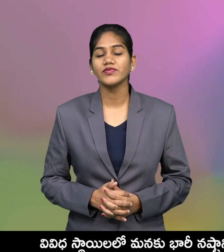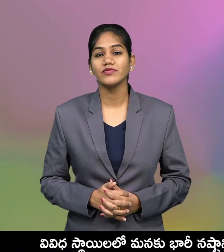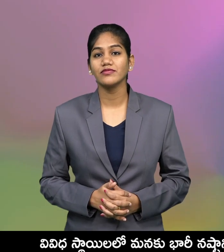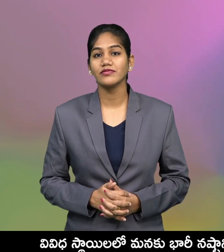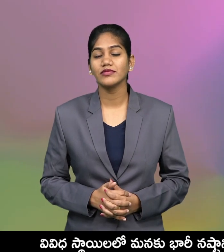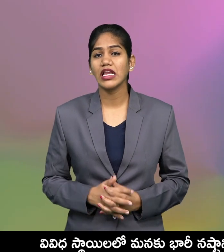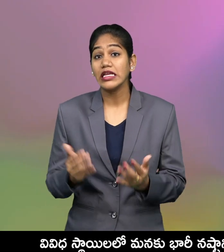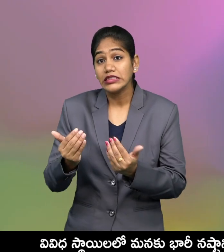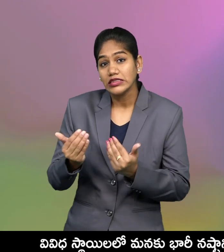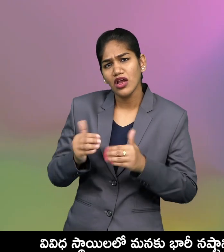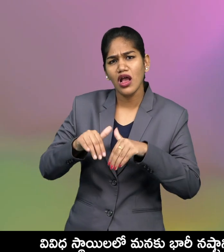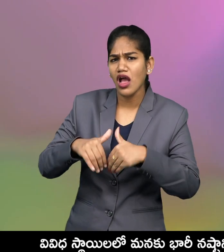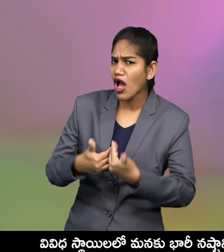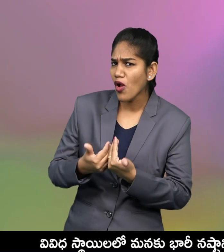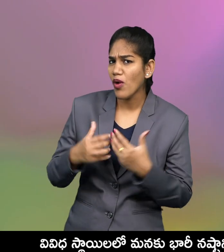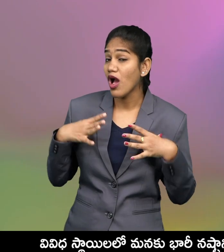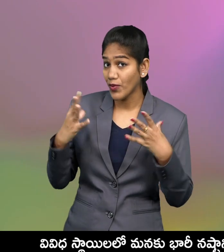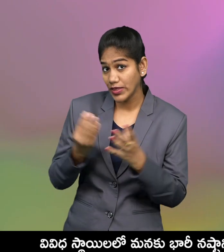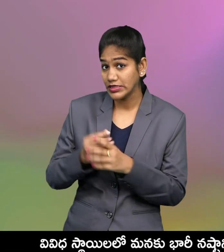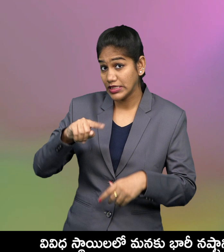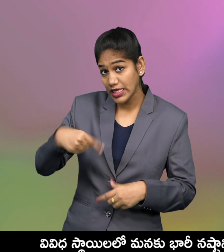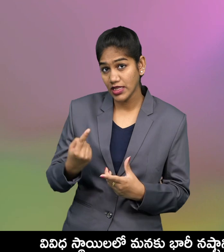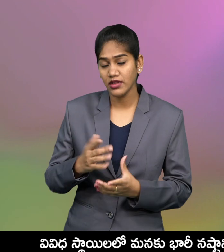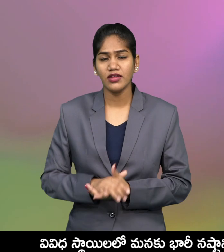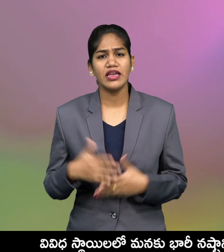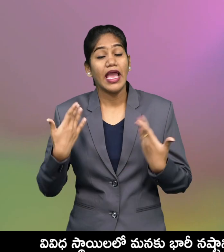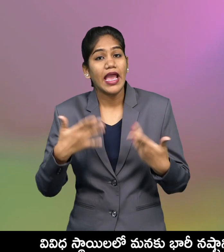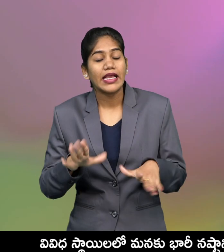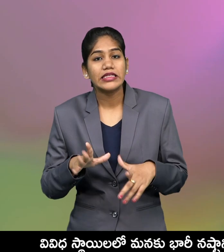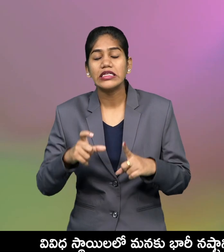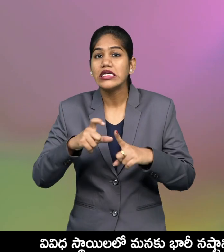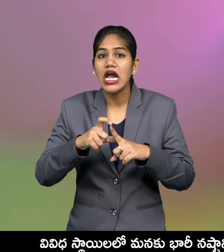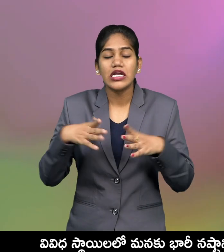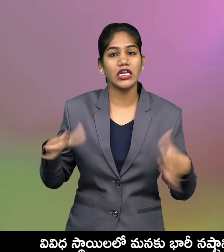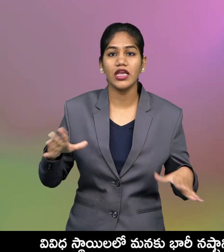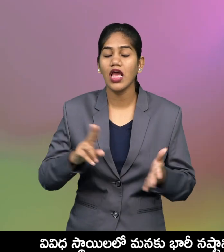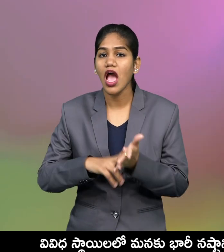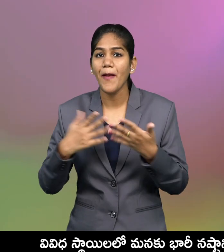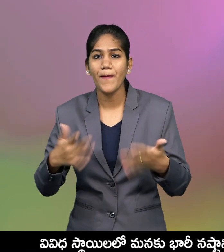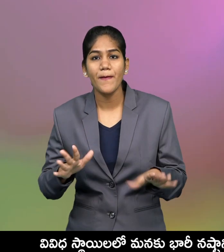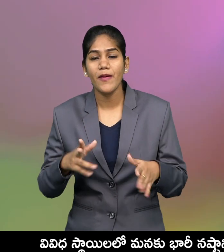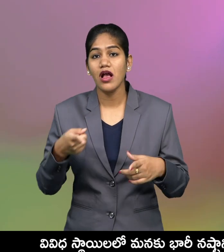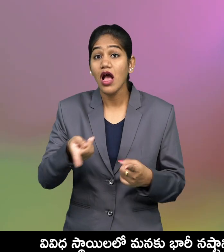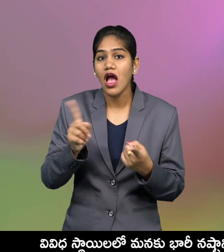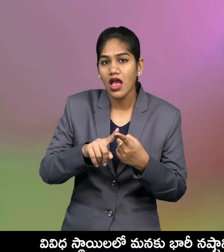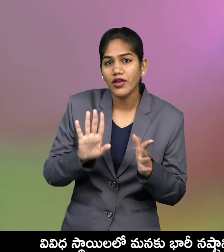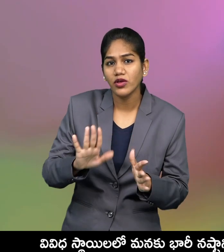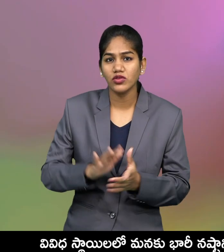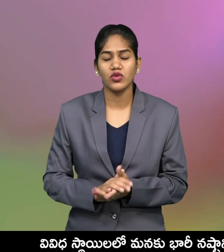వివిధ స్థాయిలలో మనకు భారీ నష్టాన్ని కలిగించే ఏదైనా విపత్తు నుండి మనల్ని మనం ఎలా